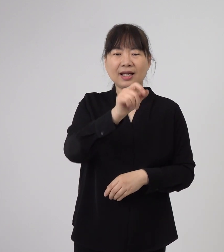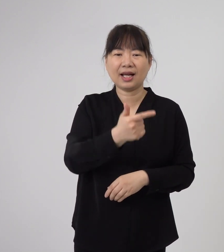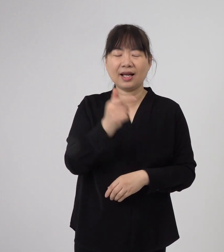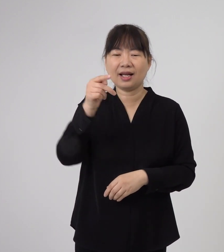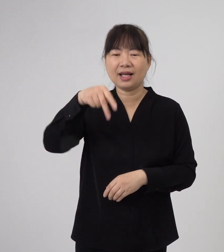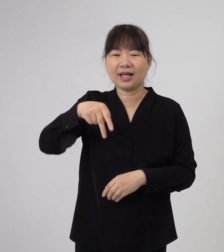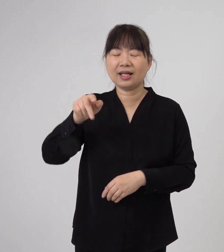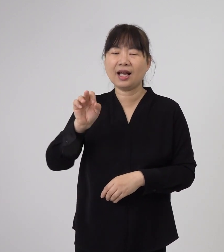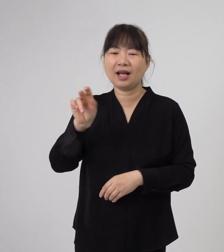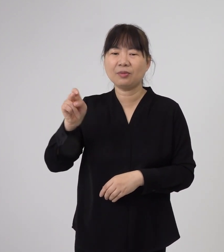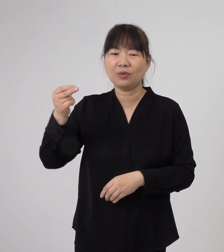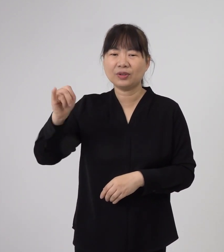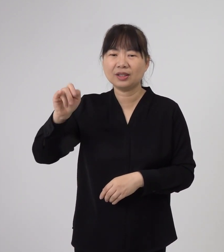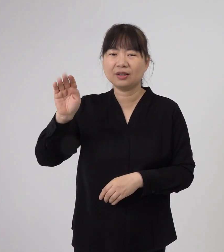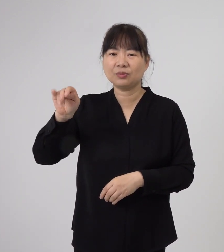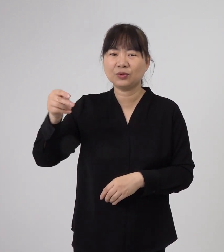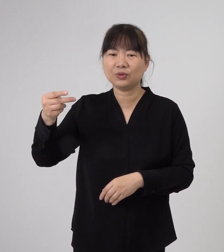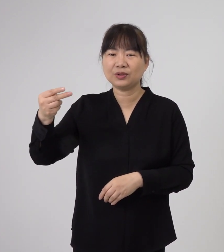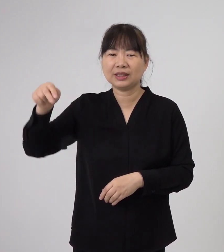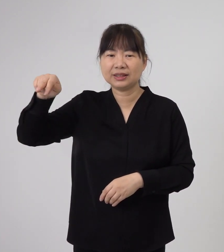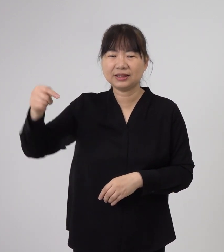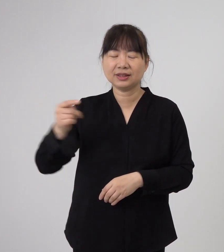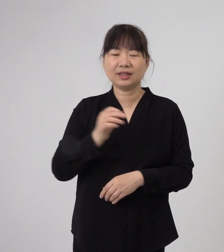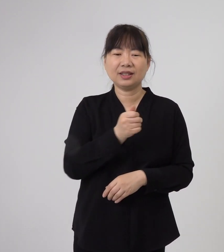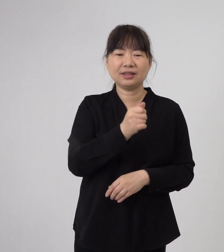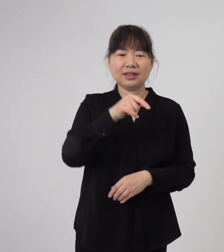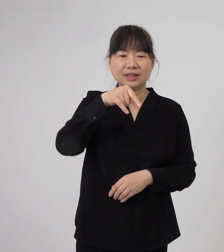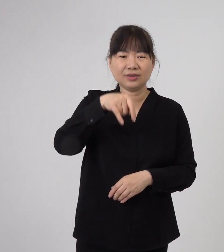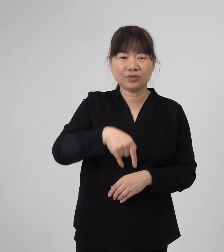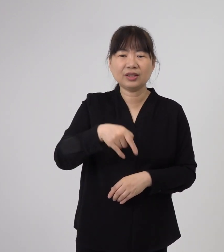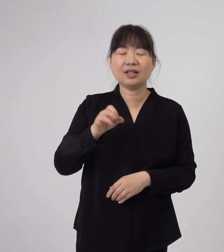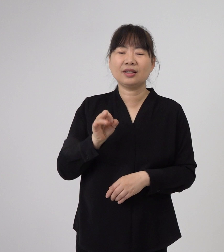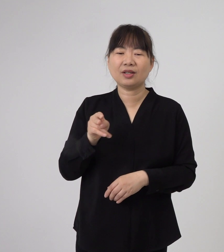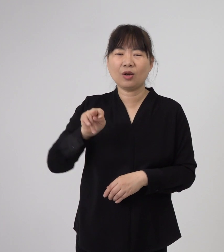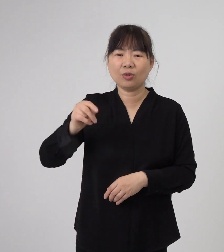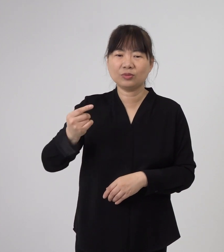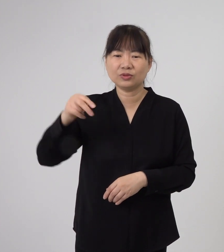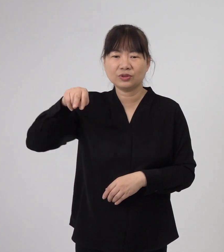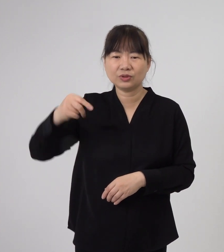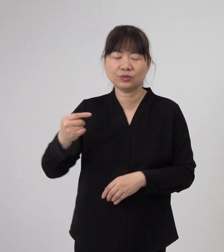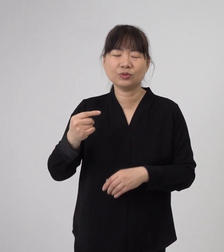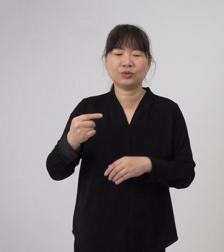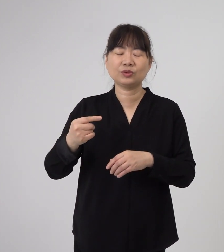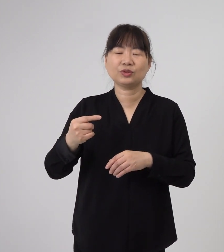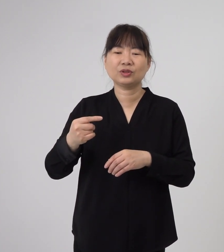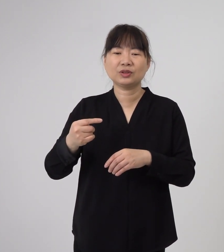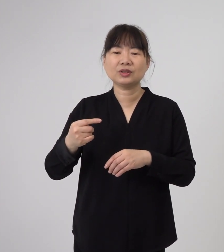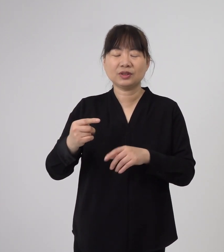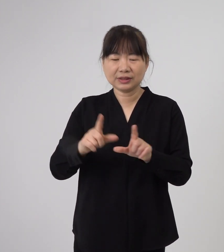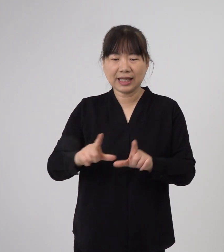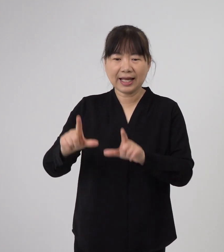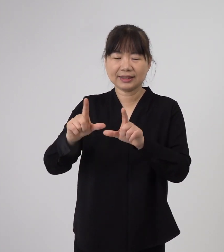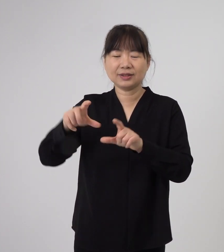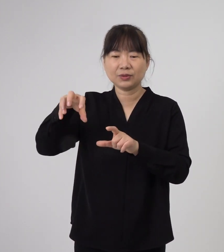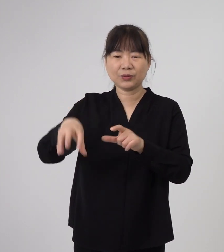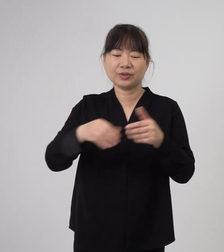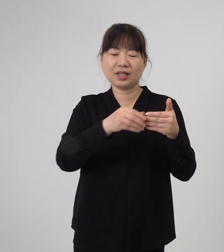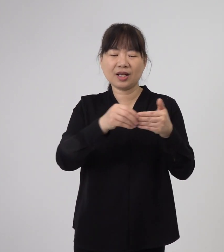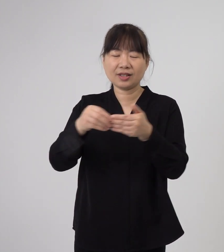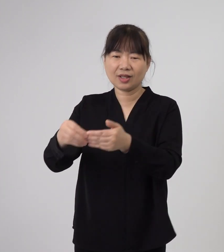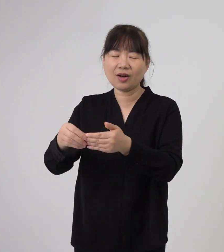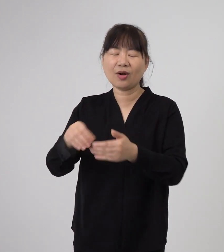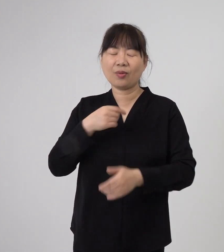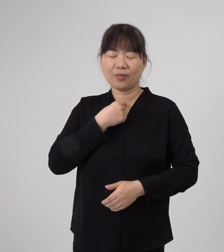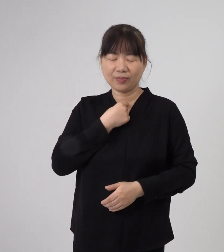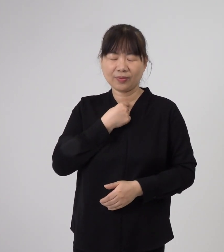아모리 족속, 브리스 족속, 히위 족속, 여부스 족속의 지방에 데려가려 하노라. 여러분, 여기 좀 이상한 표현이 하나 눈에 안